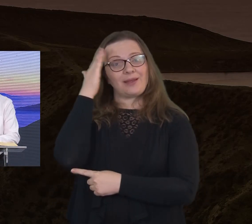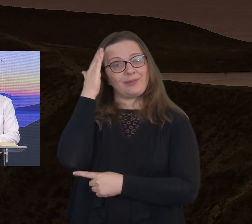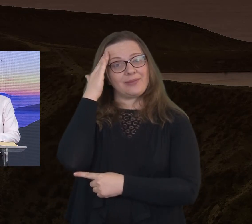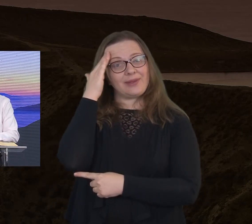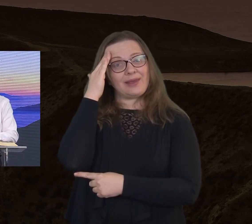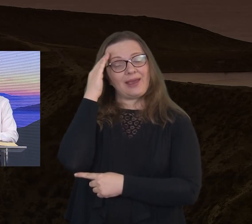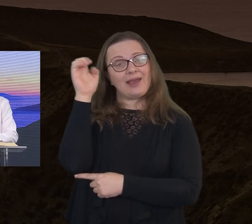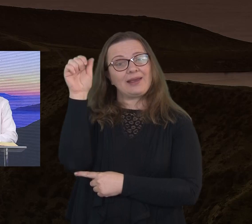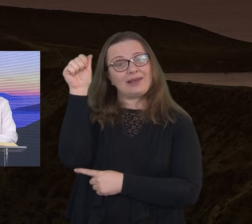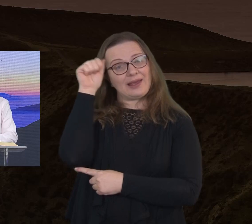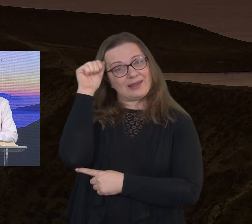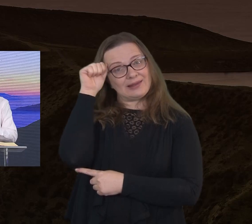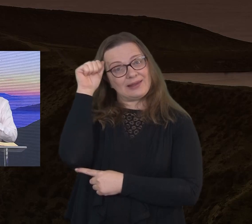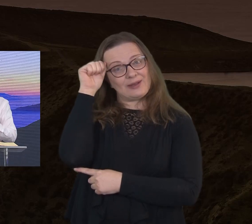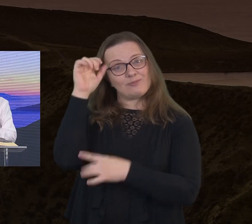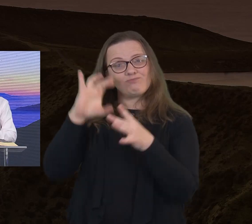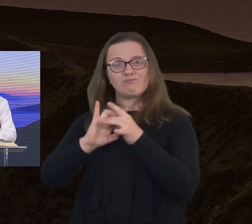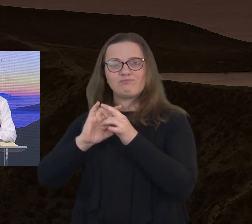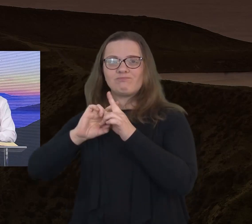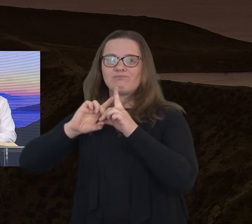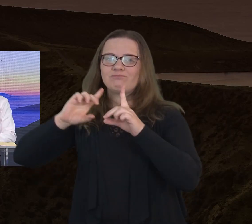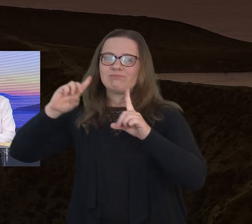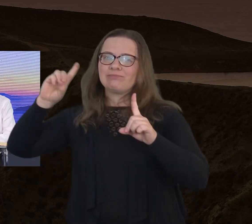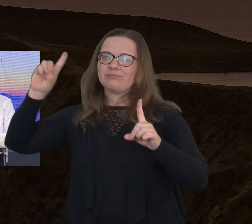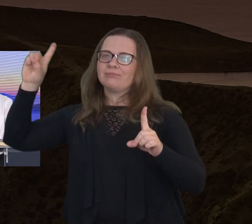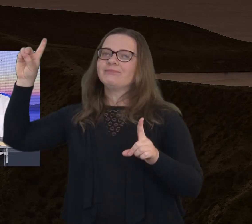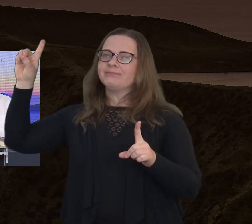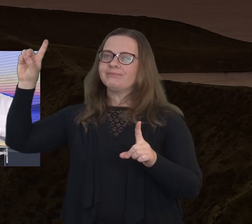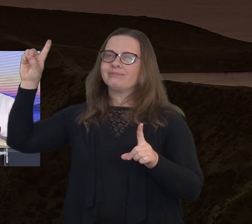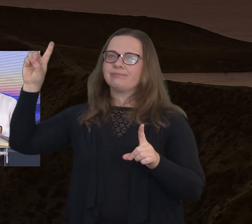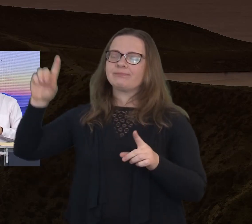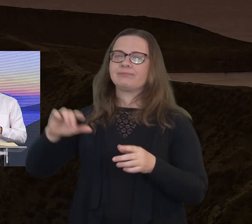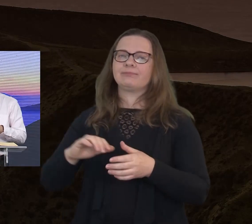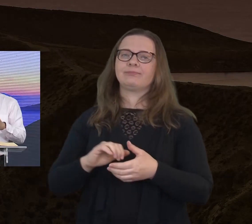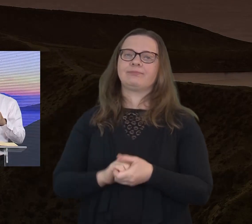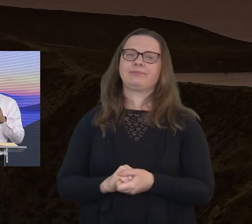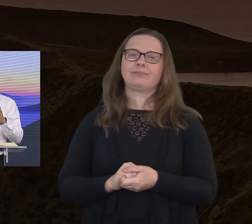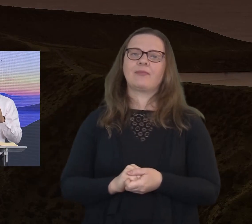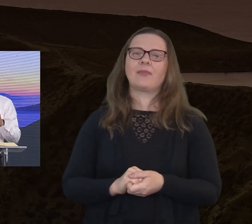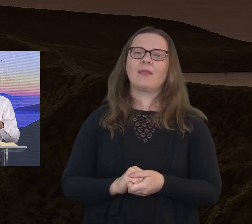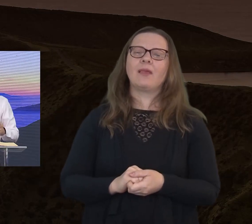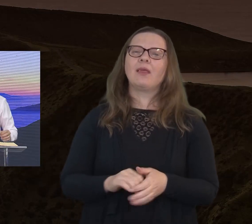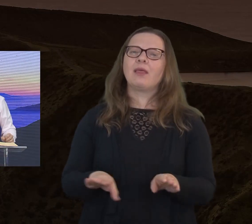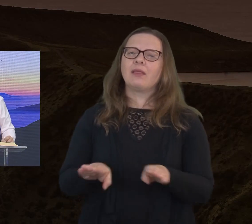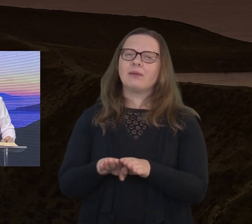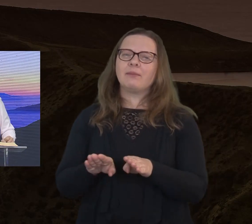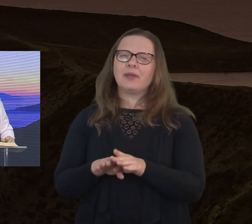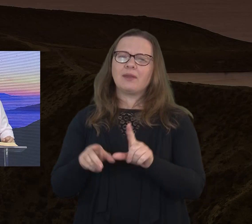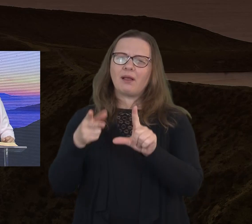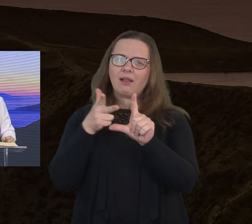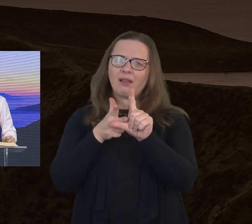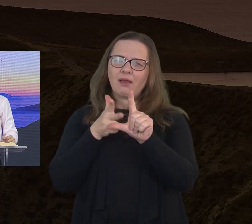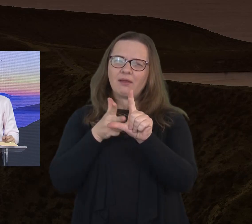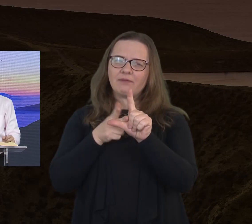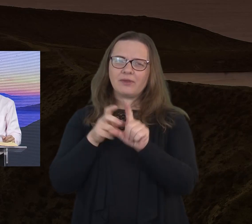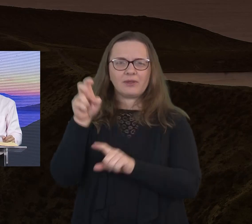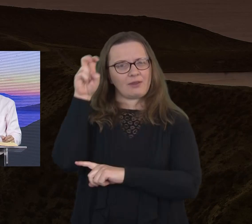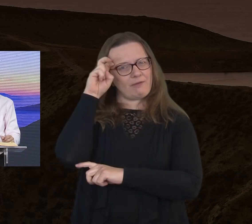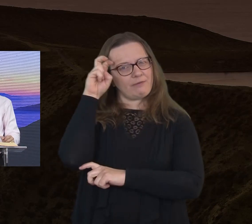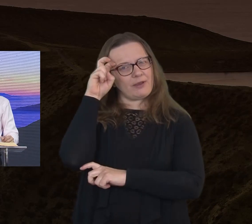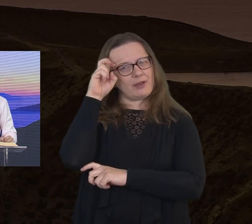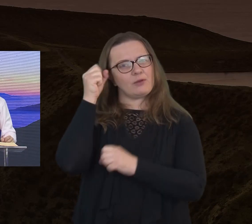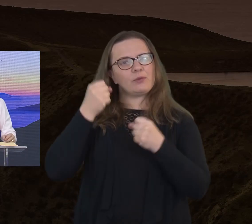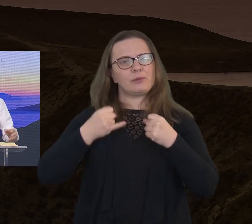Deus. Isso eu falei na live na quinta-feira, que lá em Lucas capítulo 8, né,